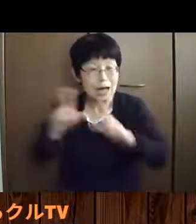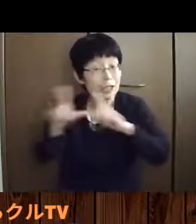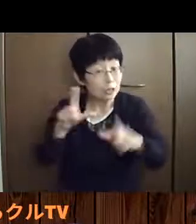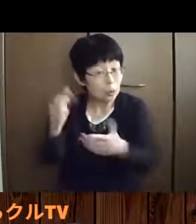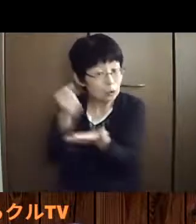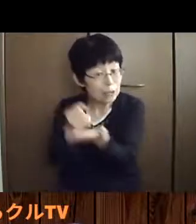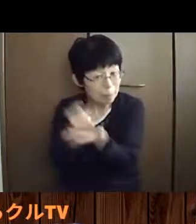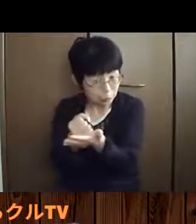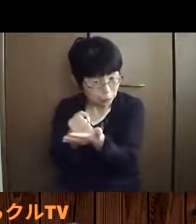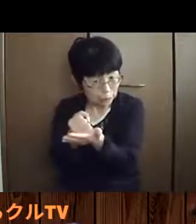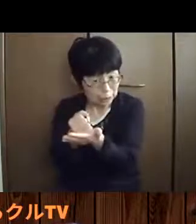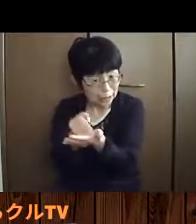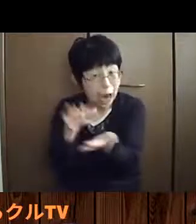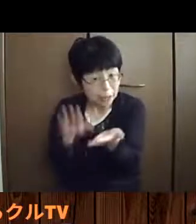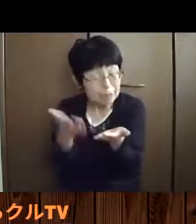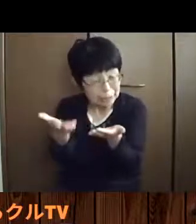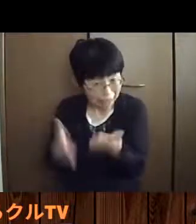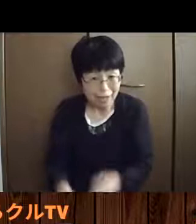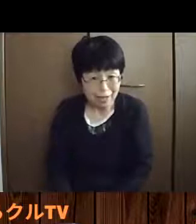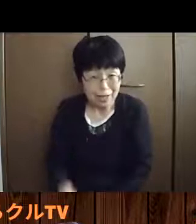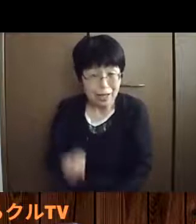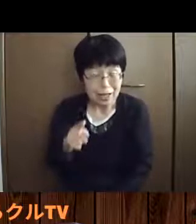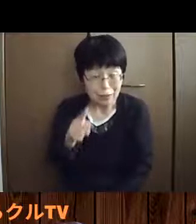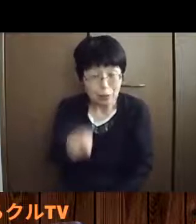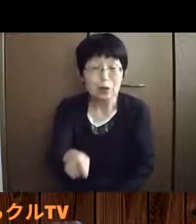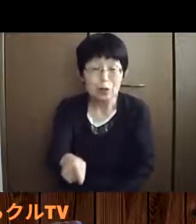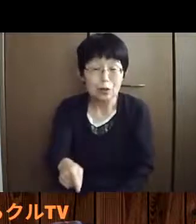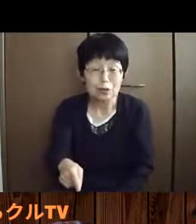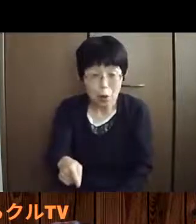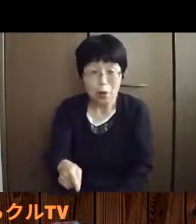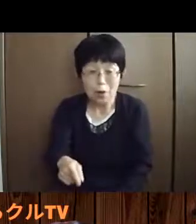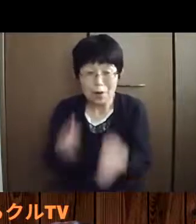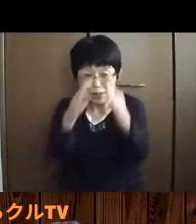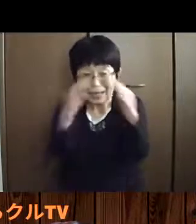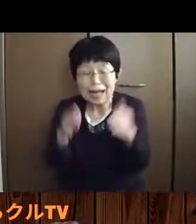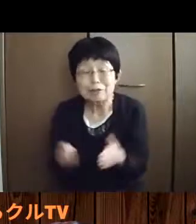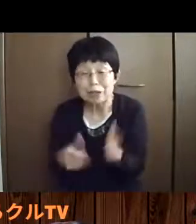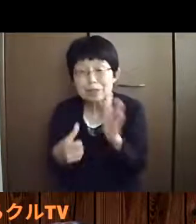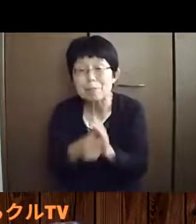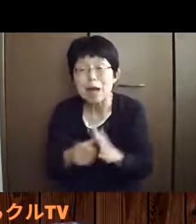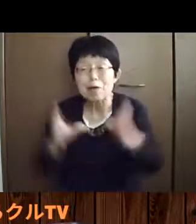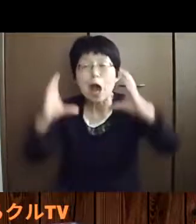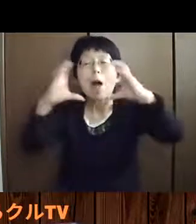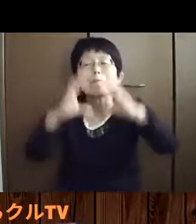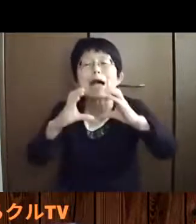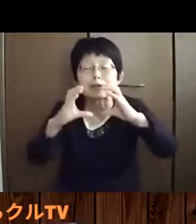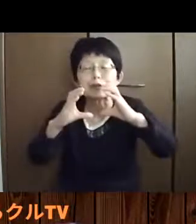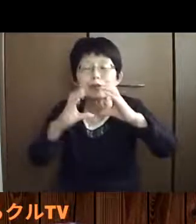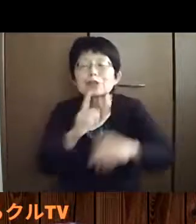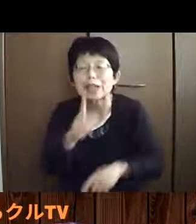ん、このキャラクターは丸いのでマルという名前です。ちなみにこれの